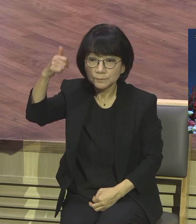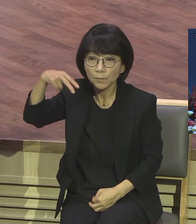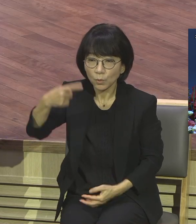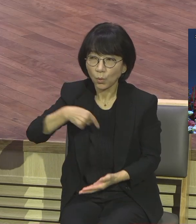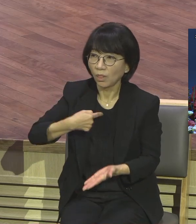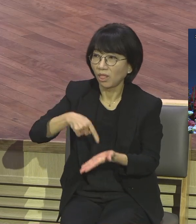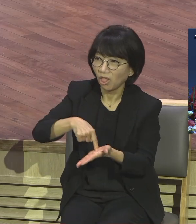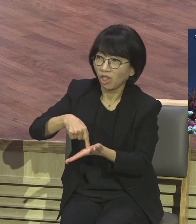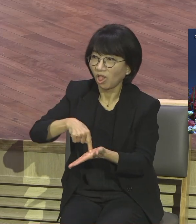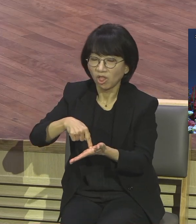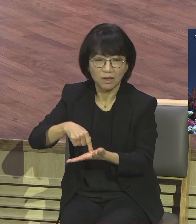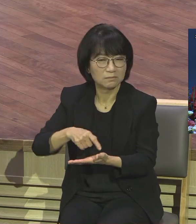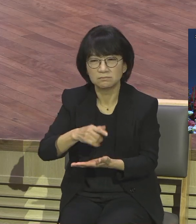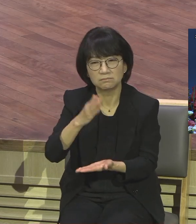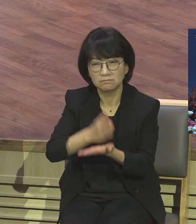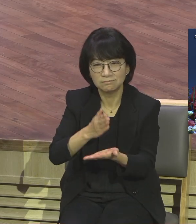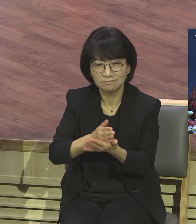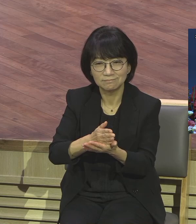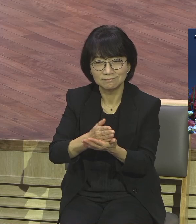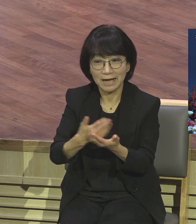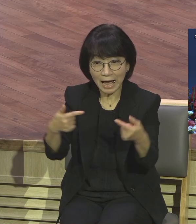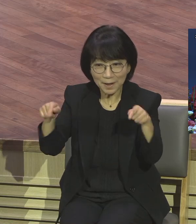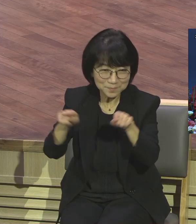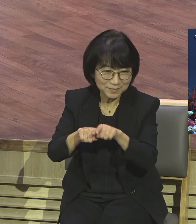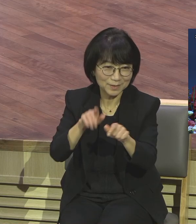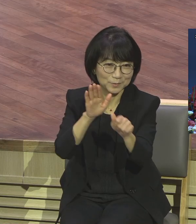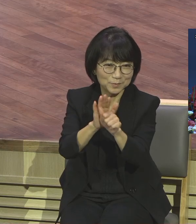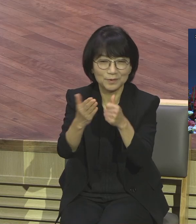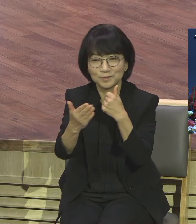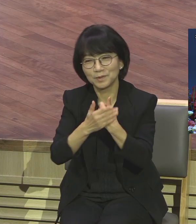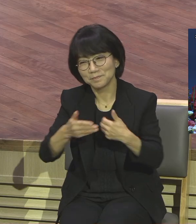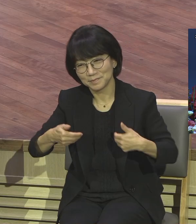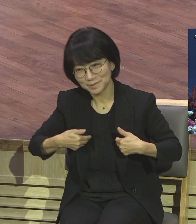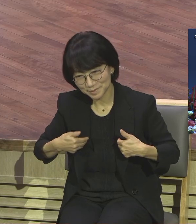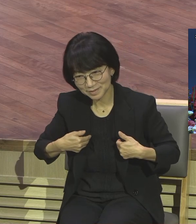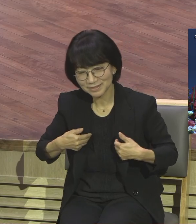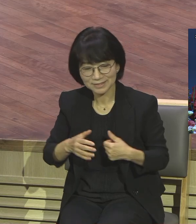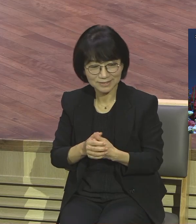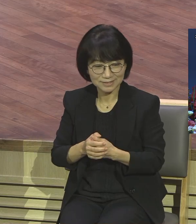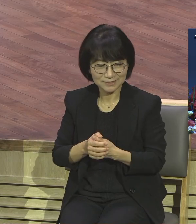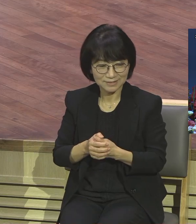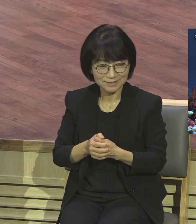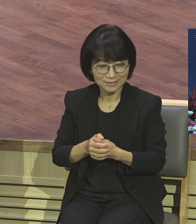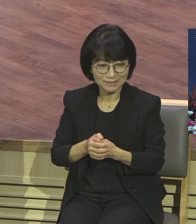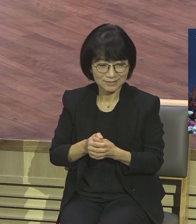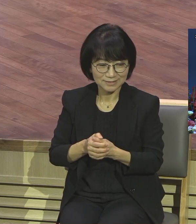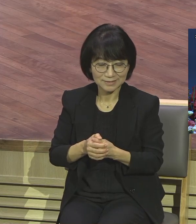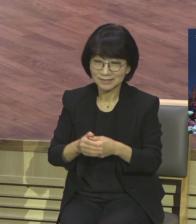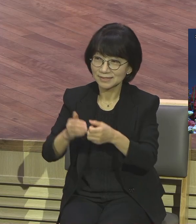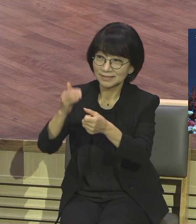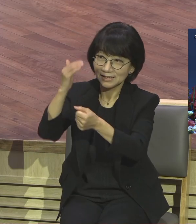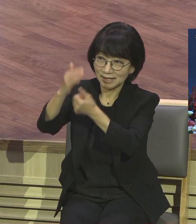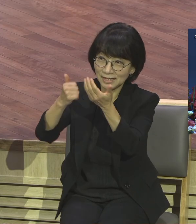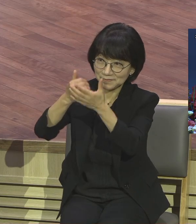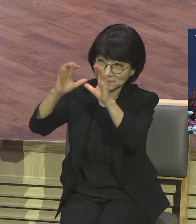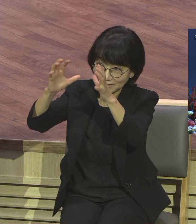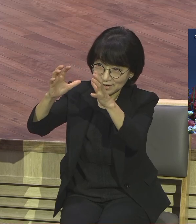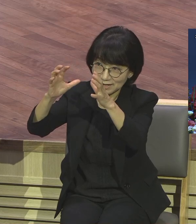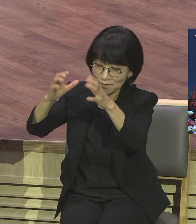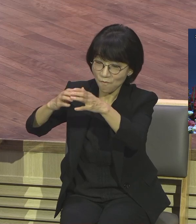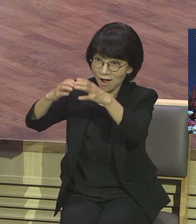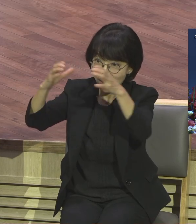그래서 종을 짝을 지어가지고 그렇게 같이 포럼하고 어떻게 하든지 간에 하나님 나라 237 나라